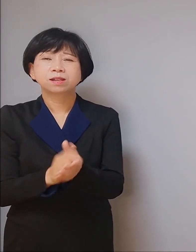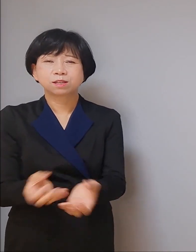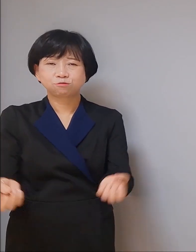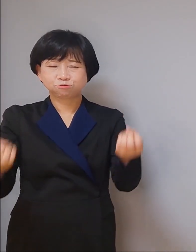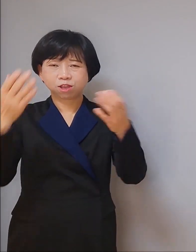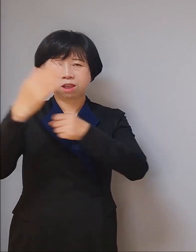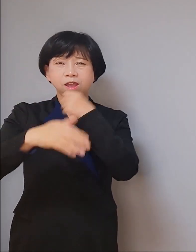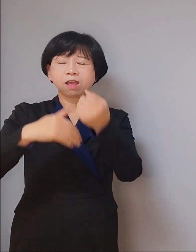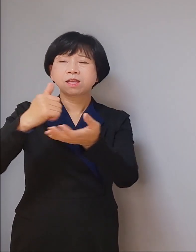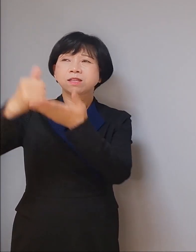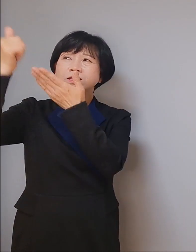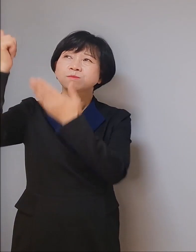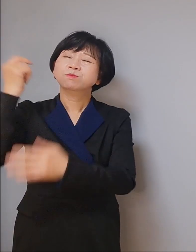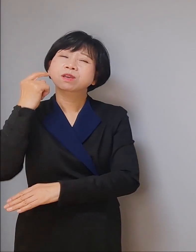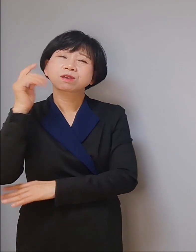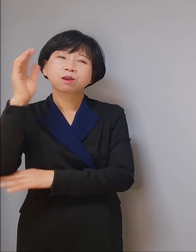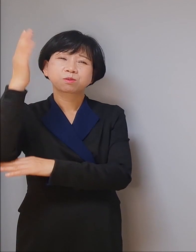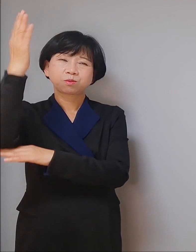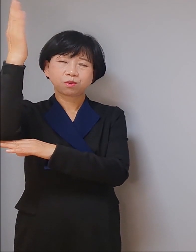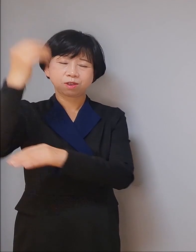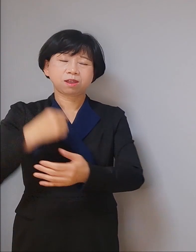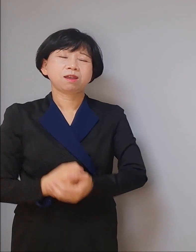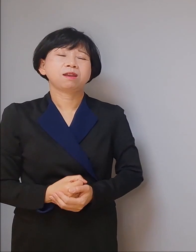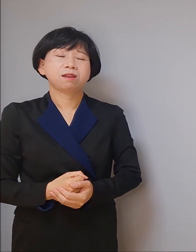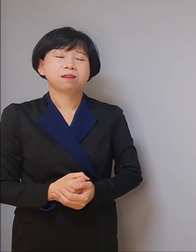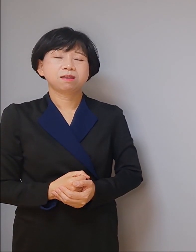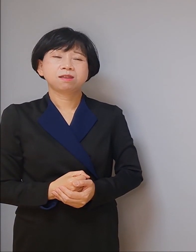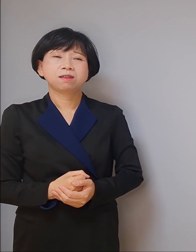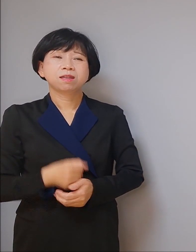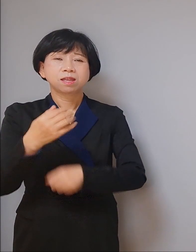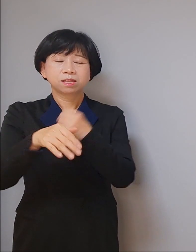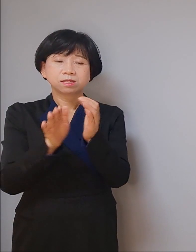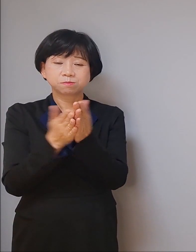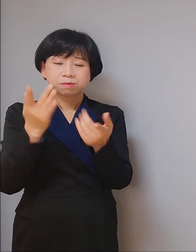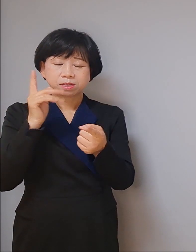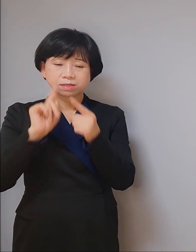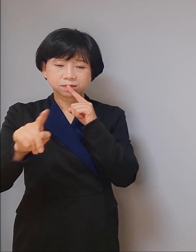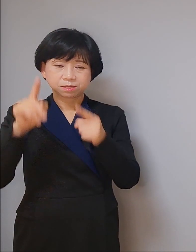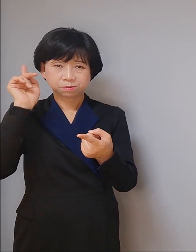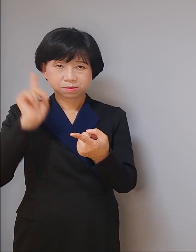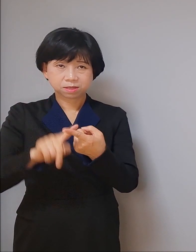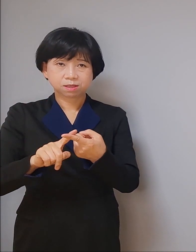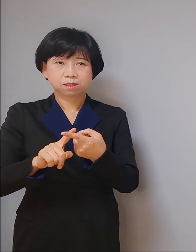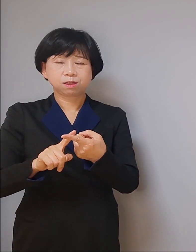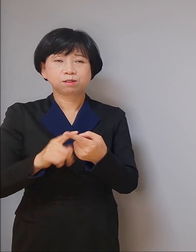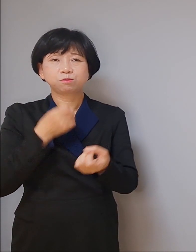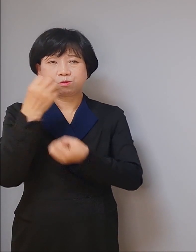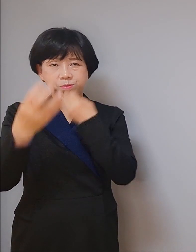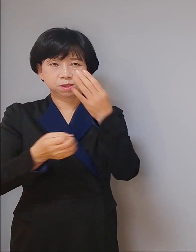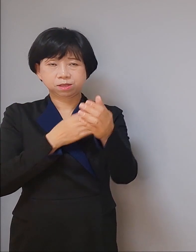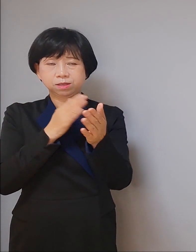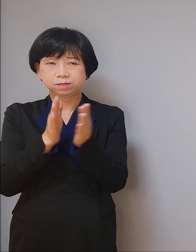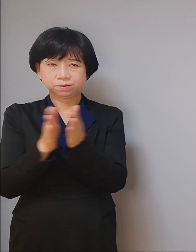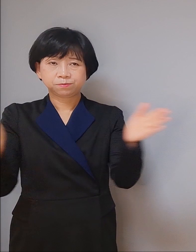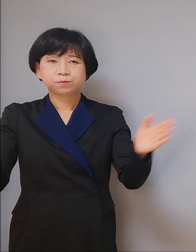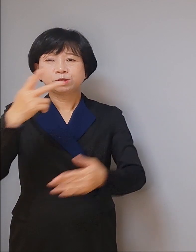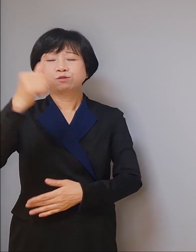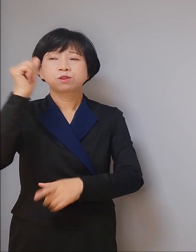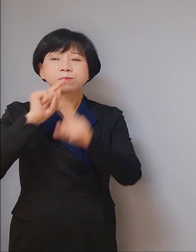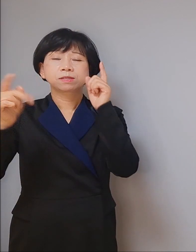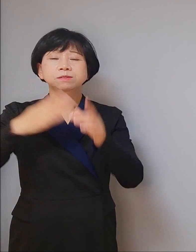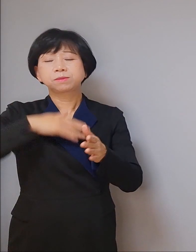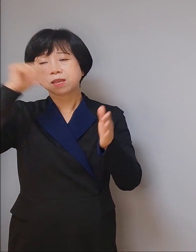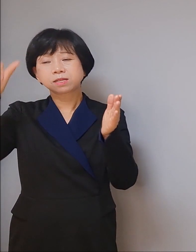하나님께 영광입니다. 네, 하나님의 말씀에 대한 우리의 고백 같이 하겠습니다. 주의 말씀은